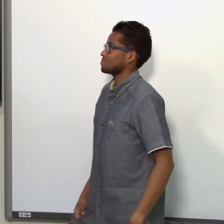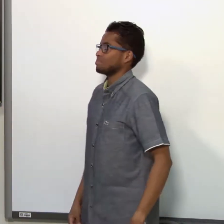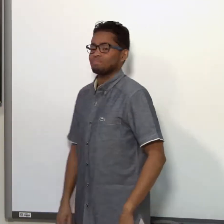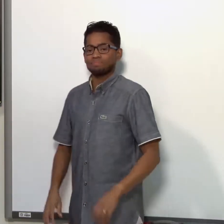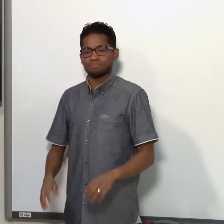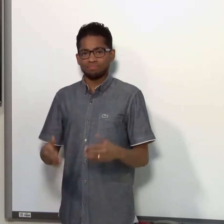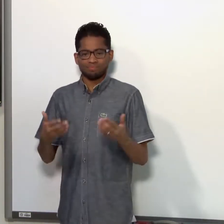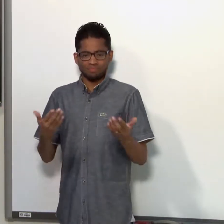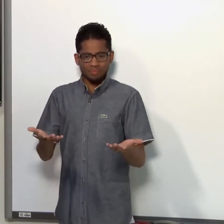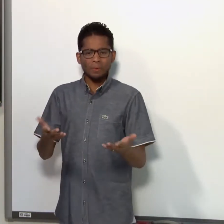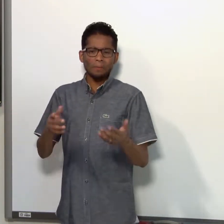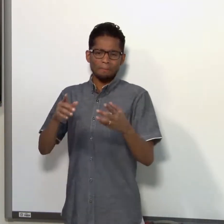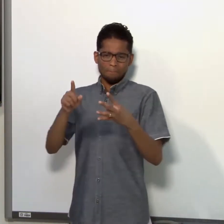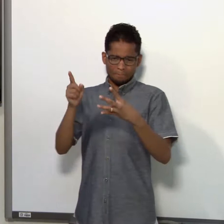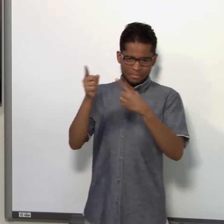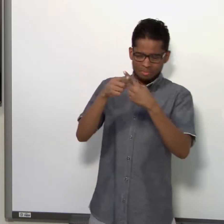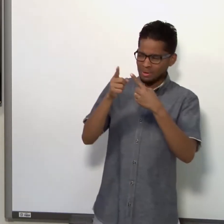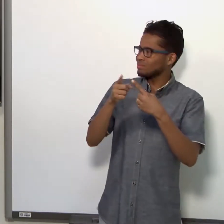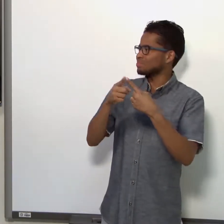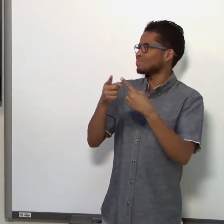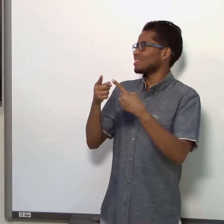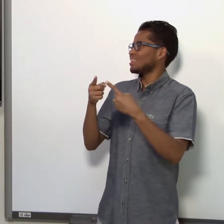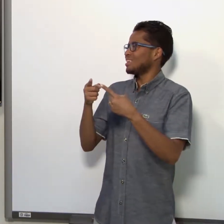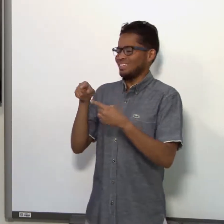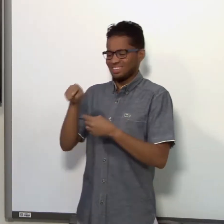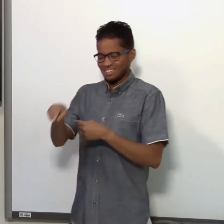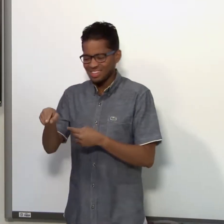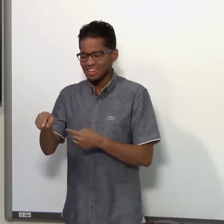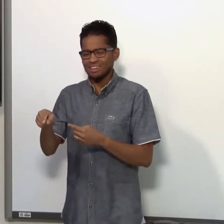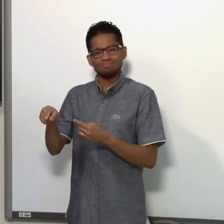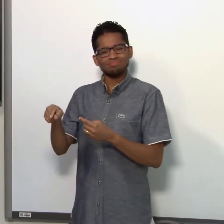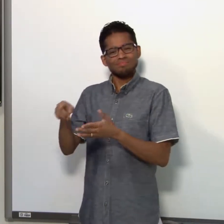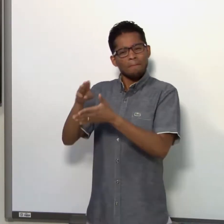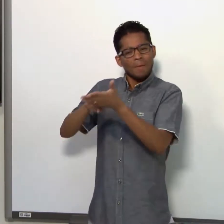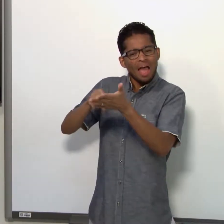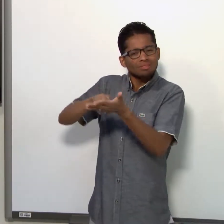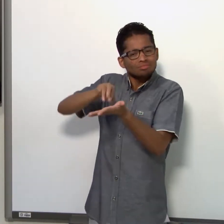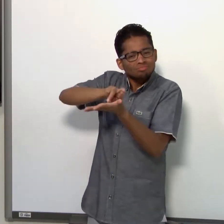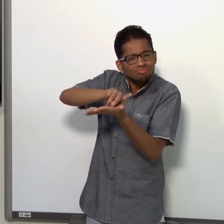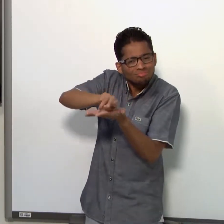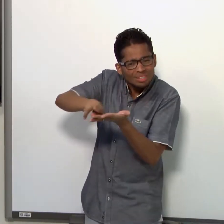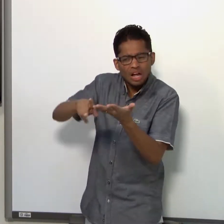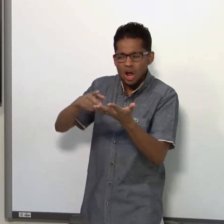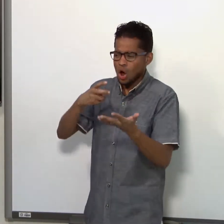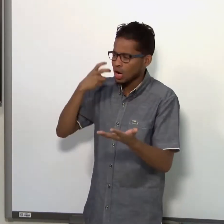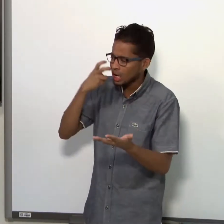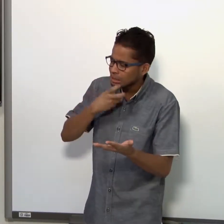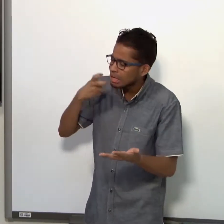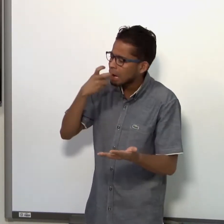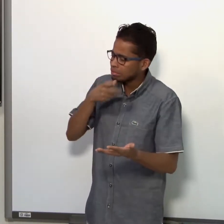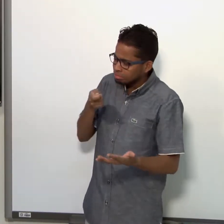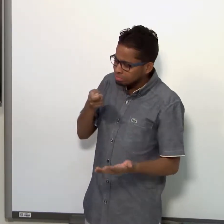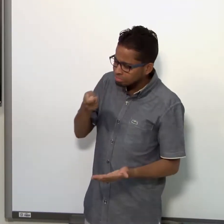Bom, primeiramente, temos aqui metodologias direcionadas ao ensino dos surdos,